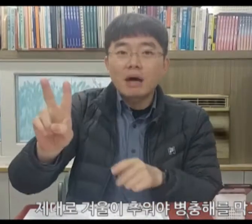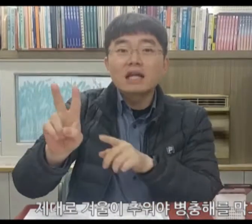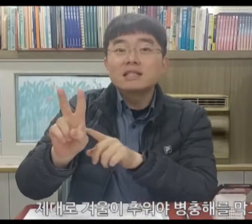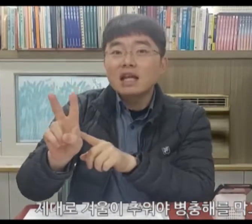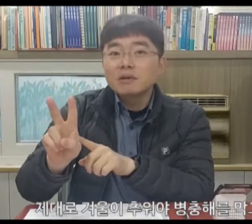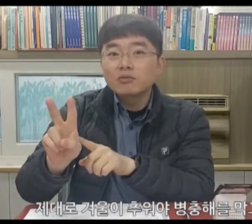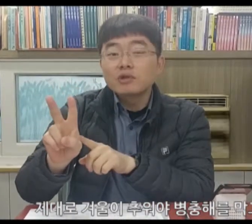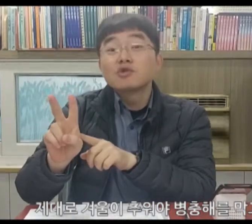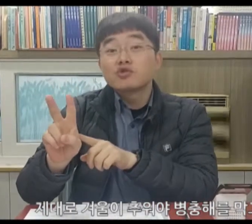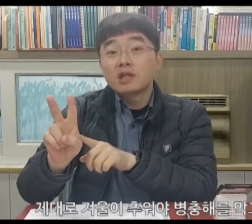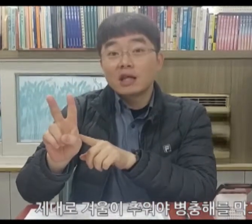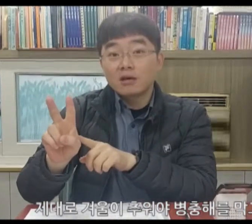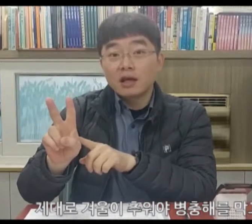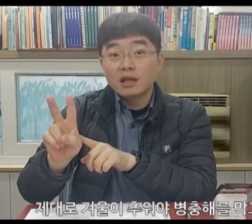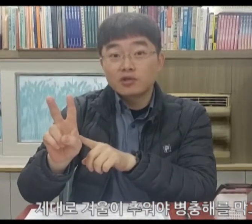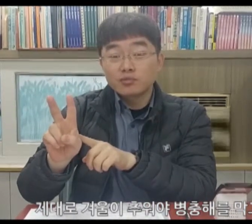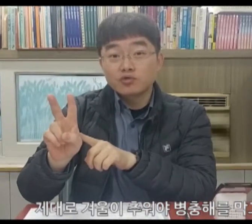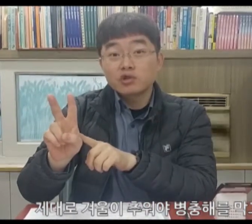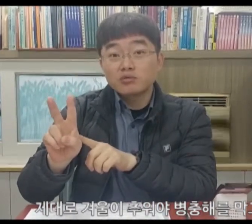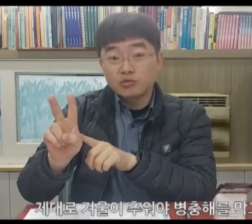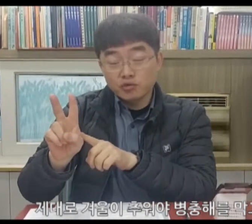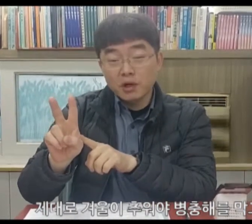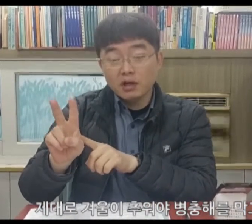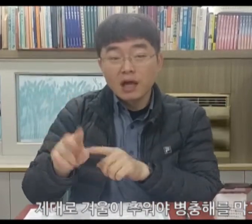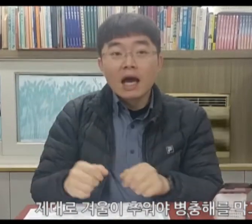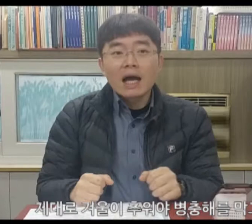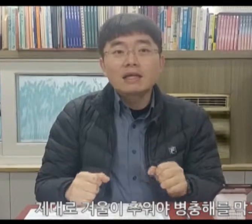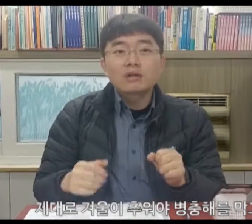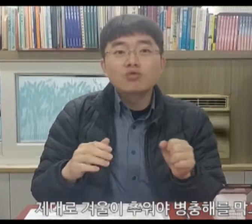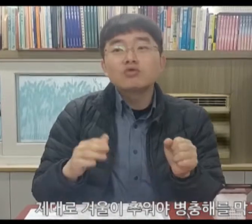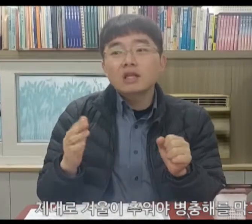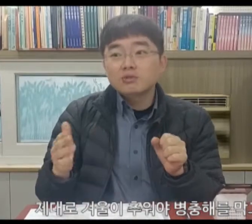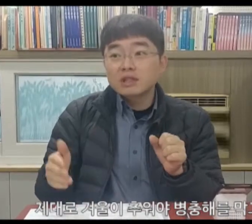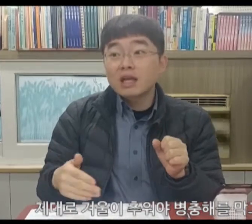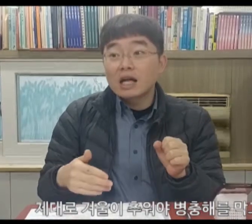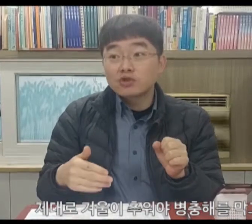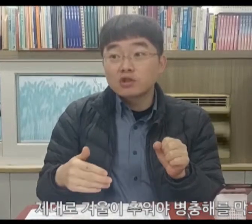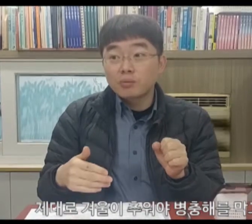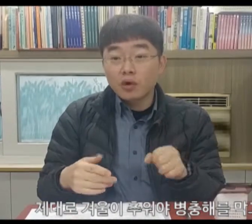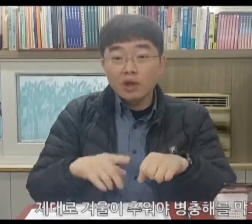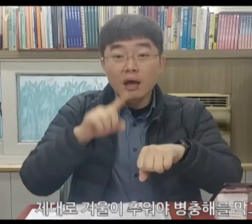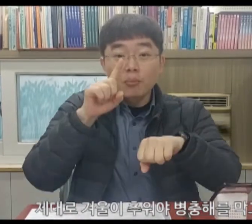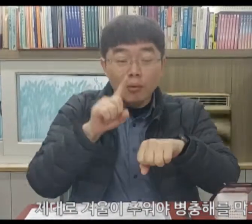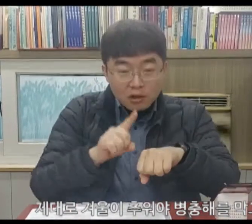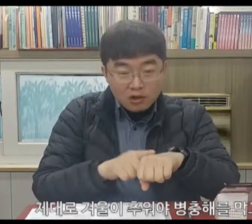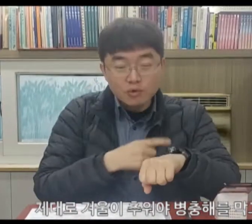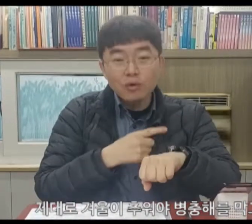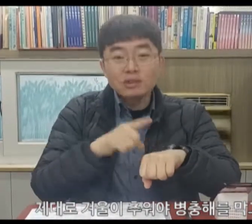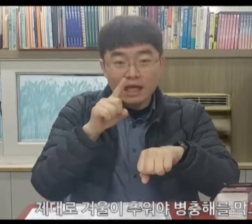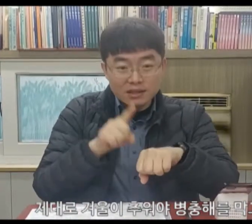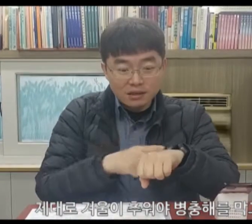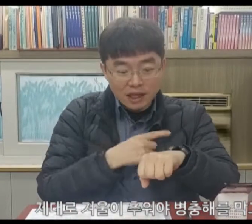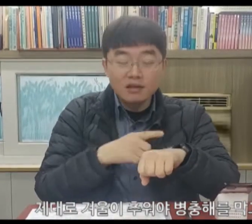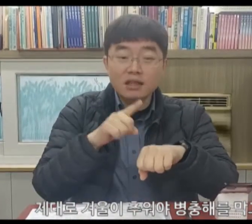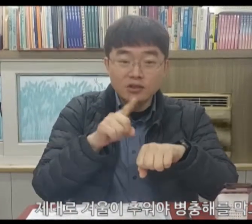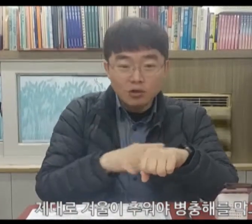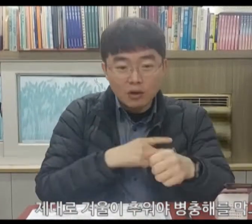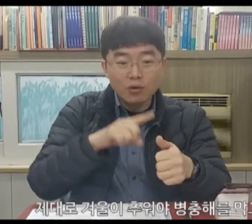아는 사람이 좀 드물 수도 있다는 거에 대해서 좀 중점을 좀 두면 가장 누구나 좀 쉽게 알 수 있는 표현 그러므로 자연스럽게 이렇게 써도 되고